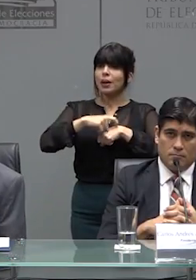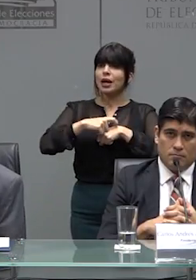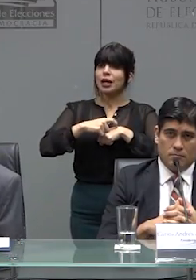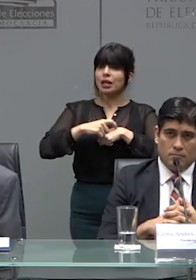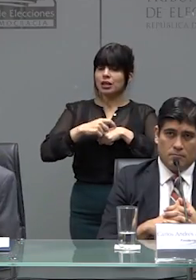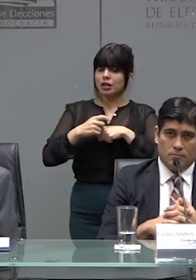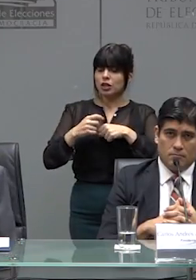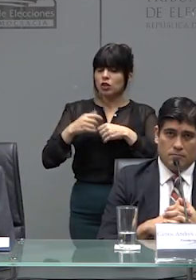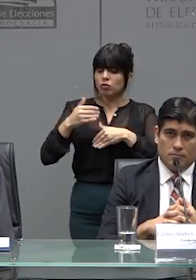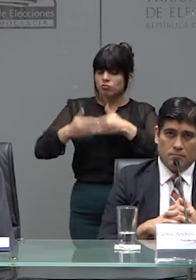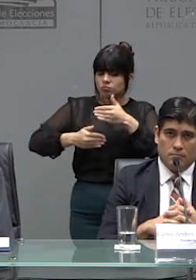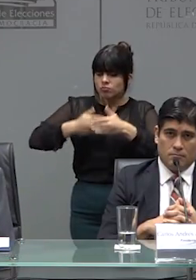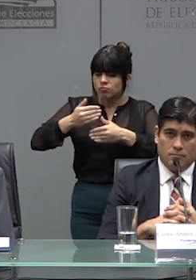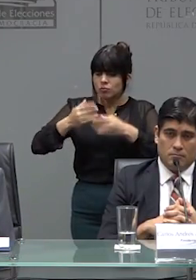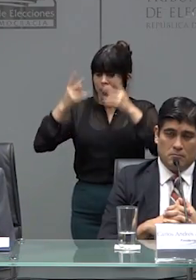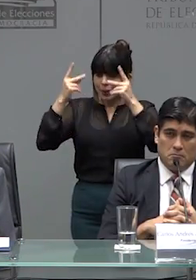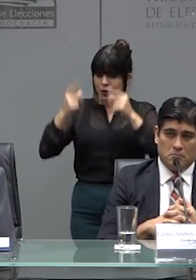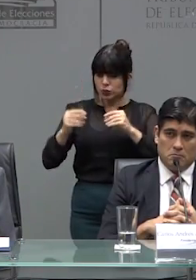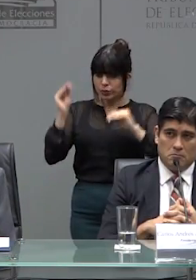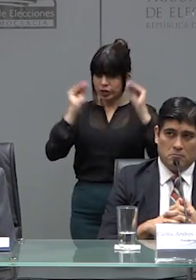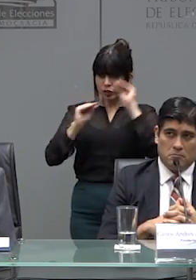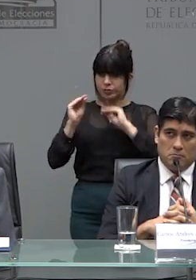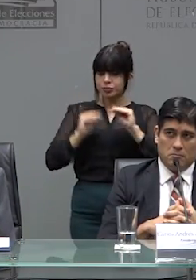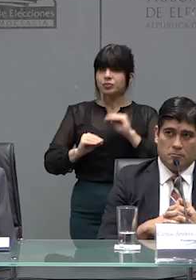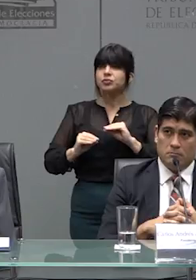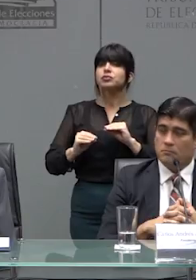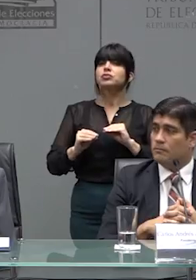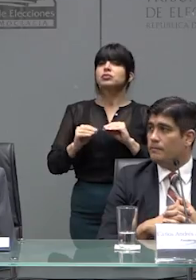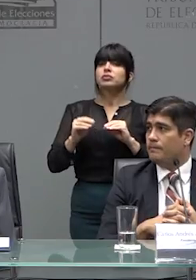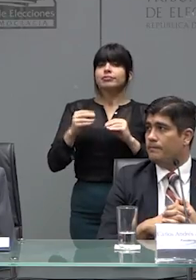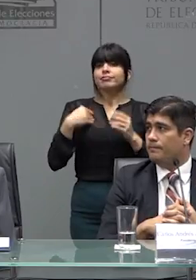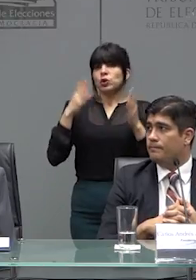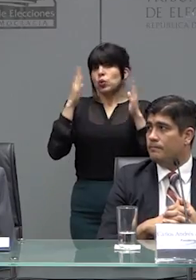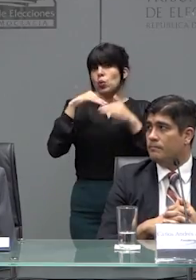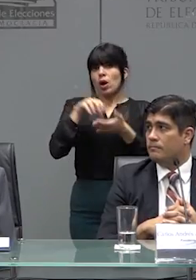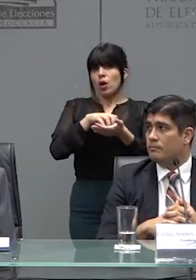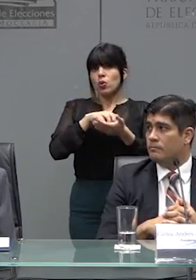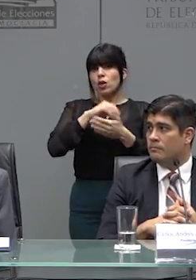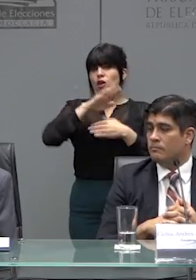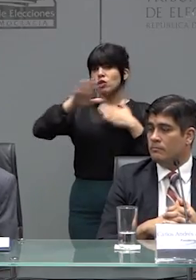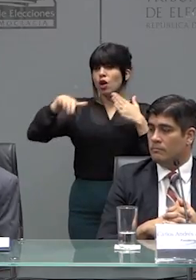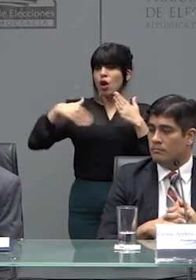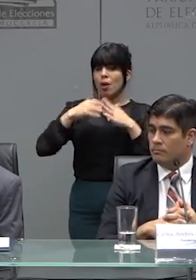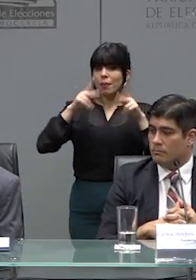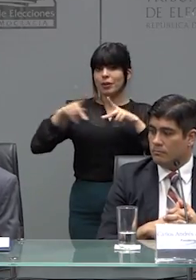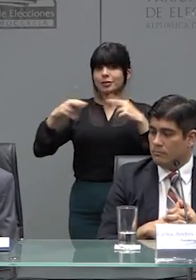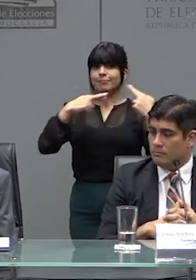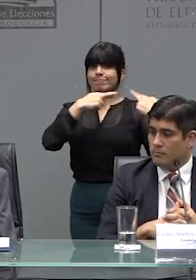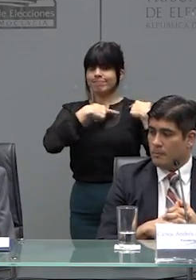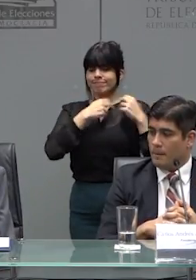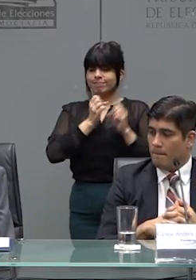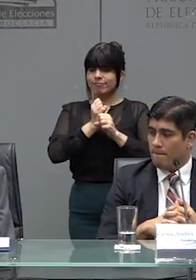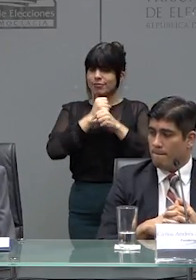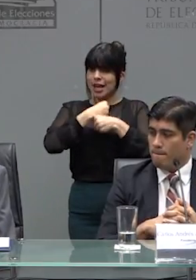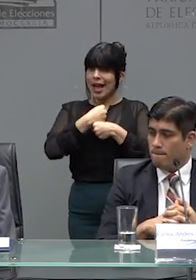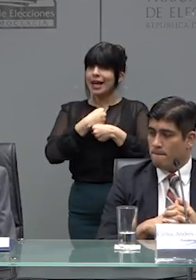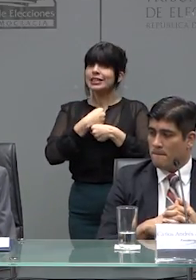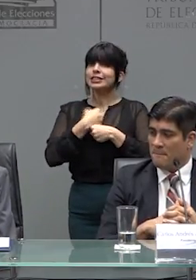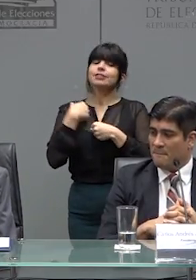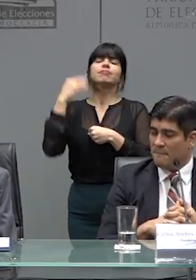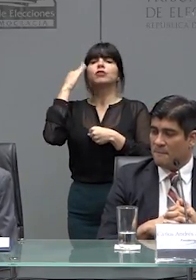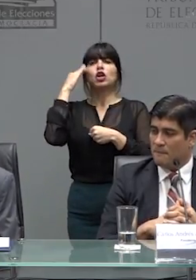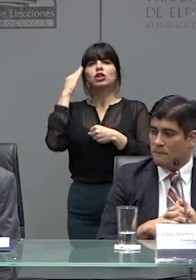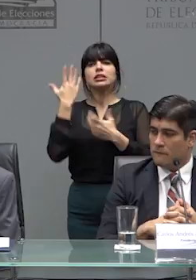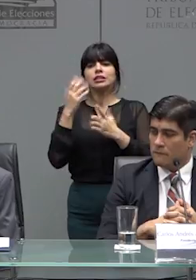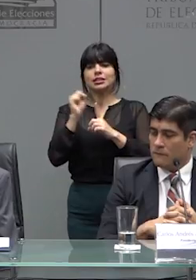de formulación de nuestros presupuestos y no dudo de que todos los responsables lo estamos haciendo con una